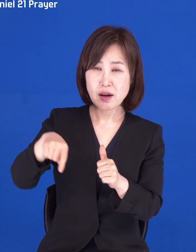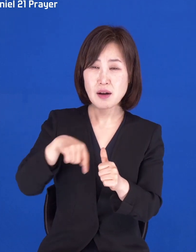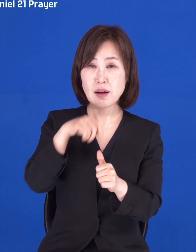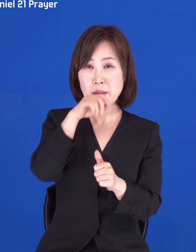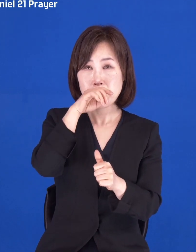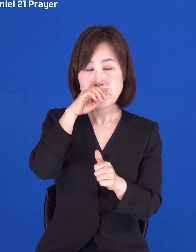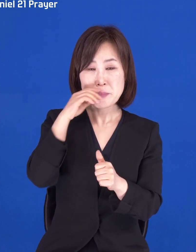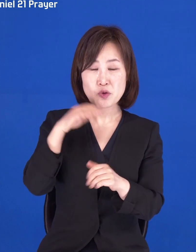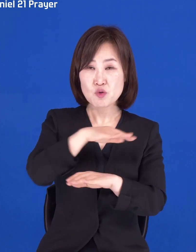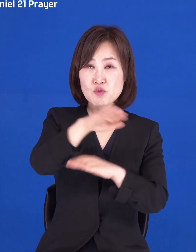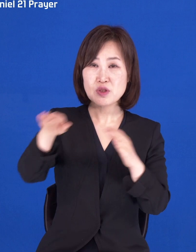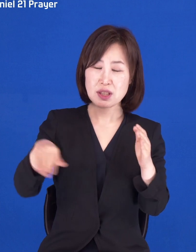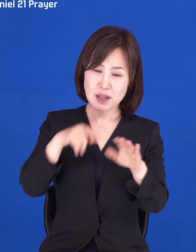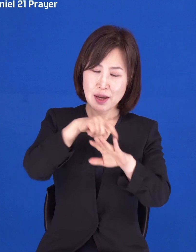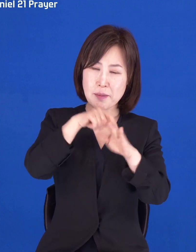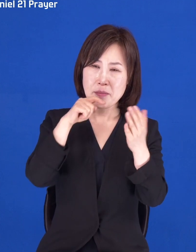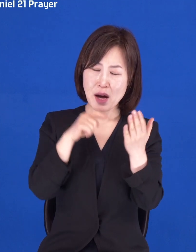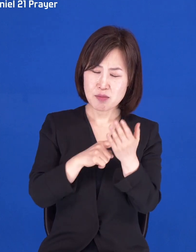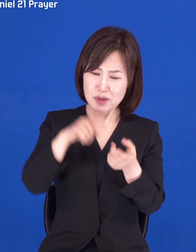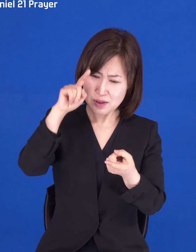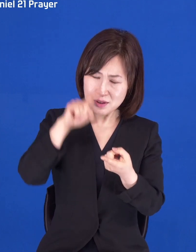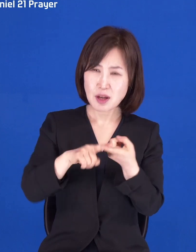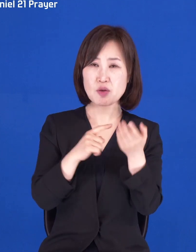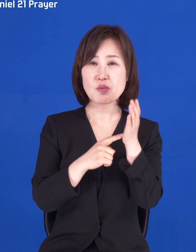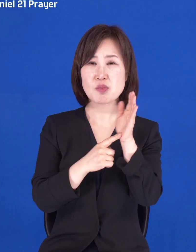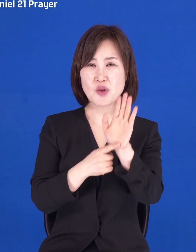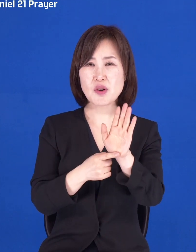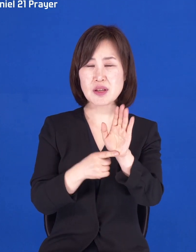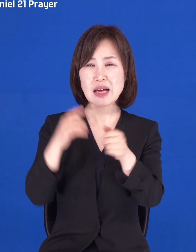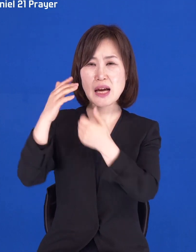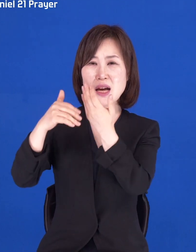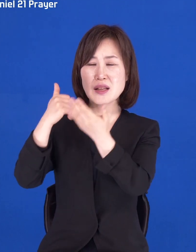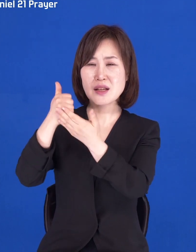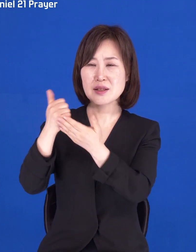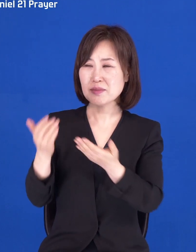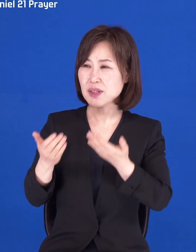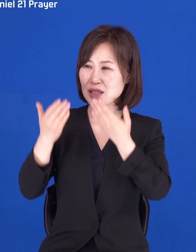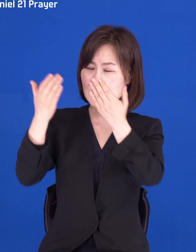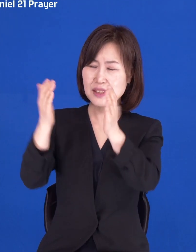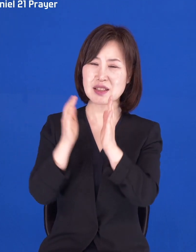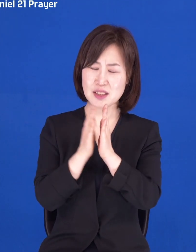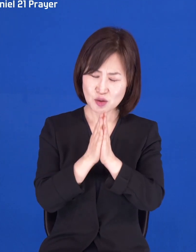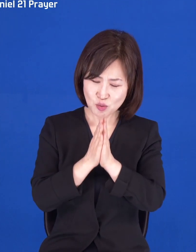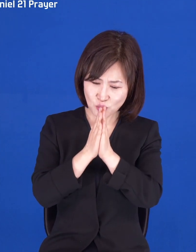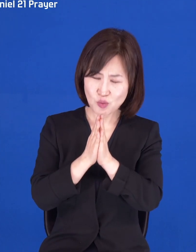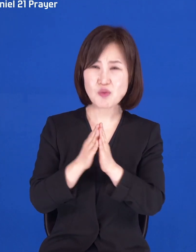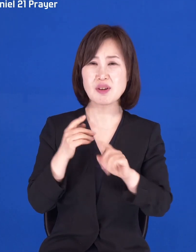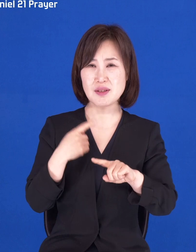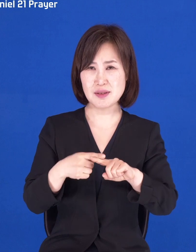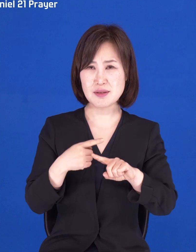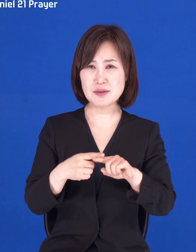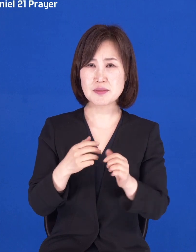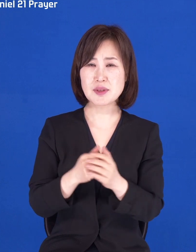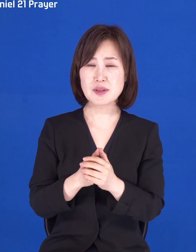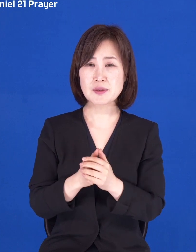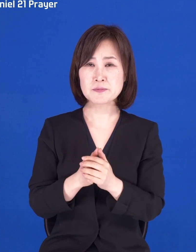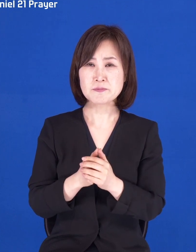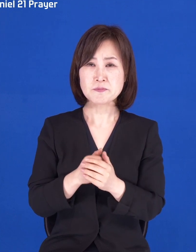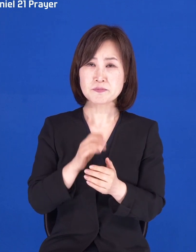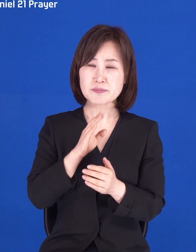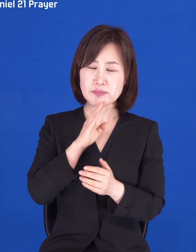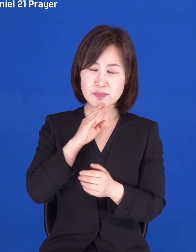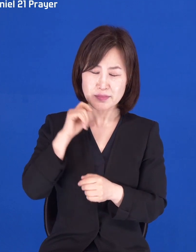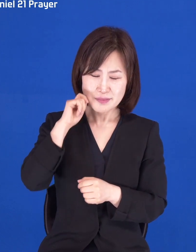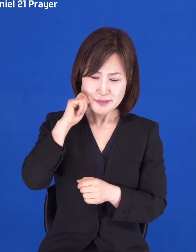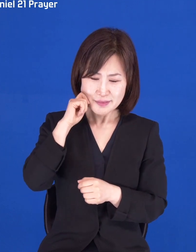우리의 심정을 그대로 대변해주는 하나님께 드리는 기도였습니다. 참